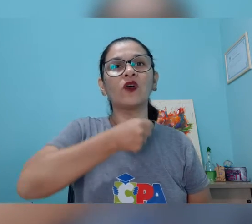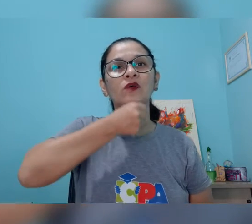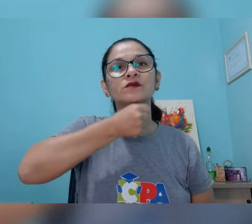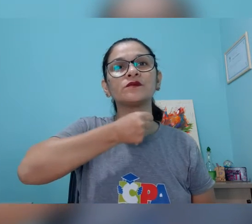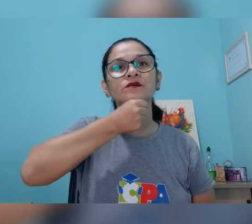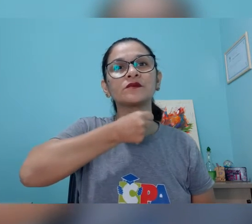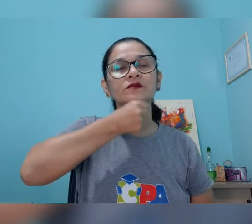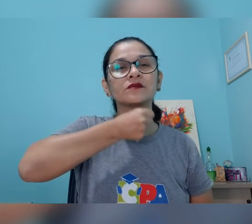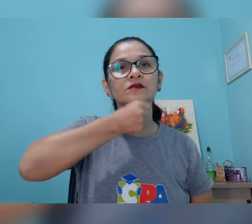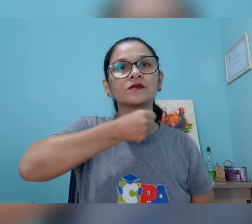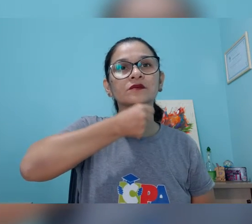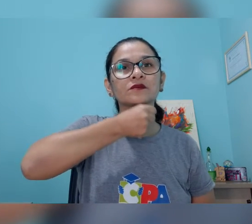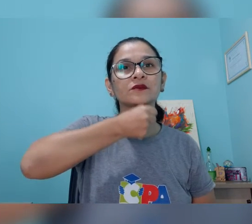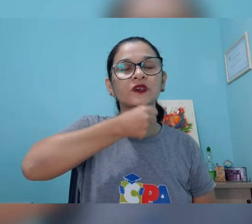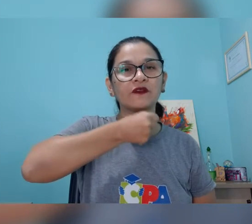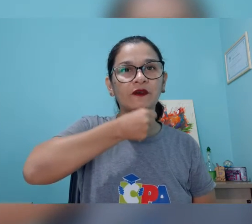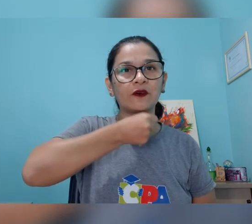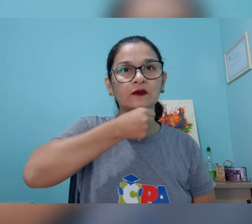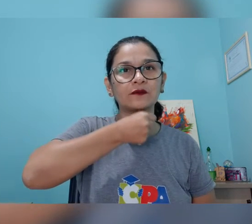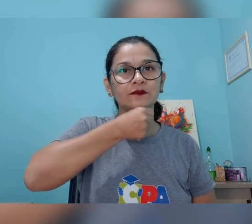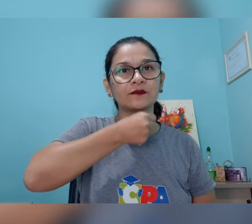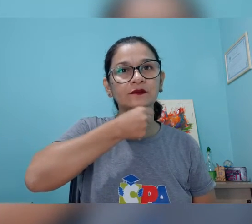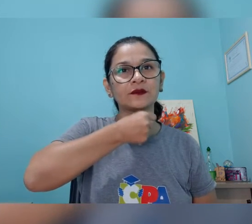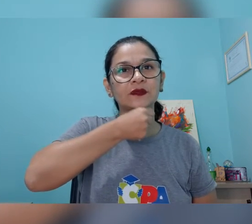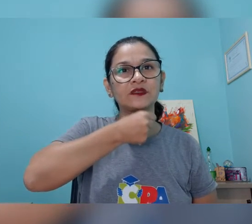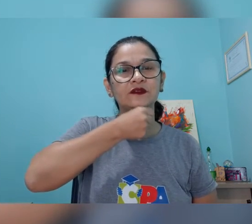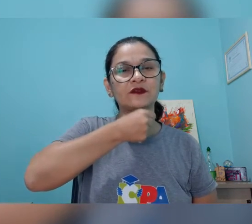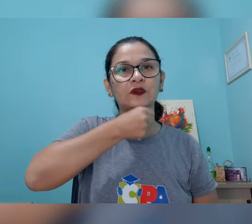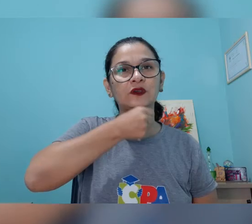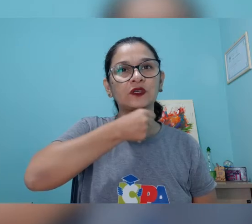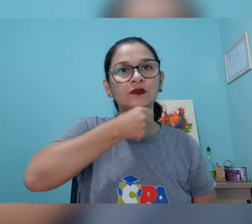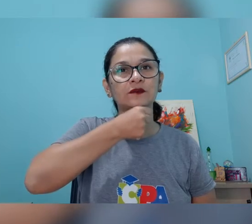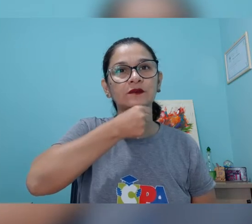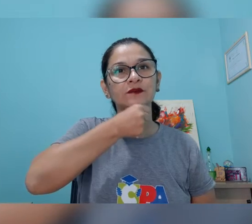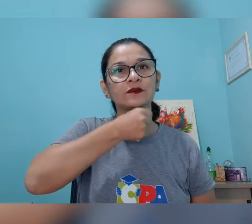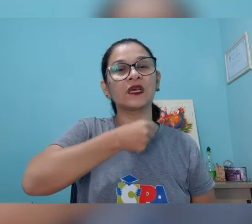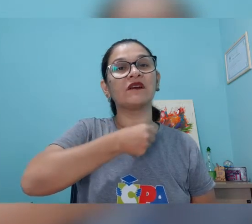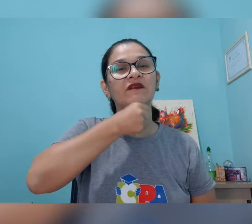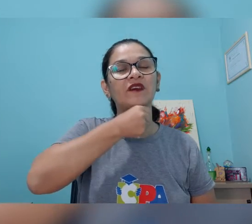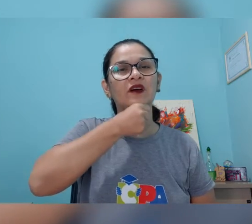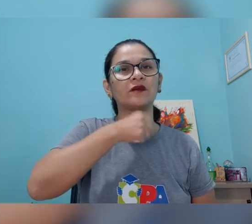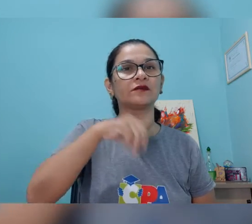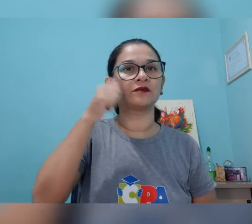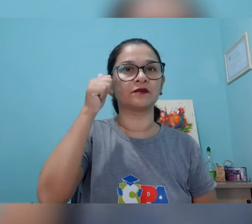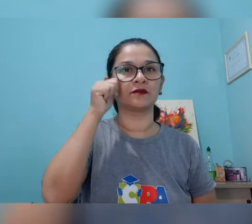Vô. Vô. Vô, vó,